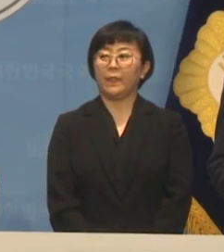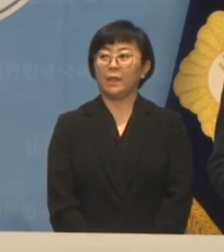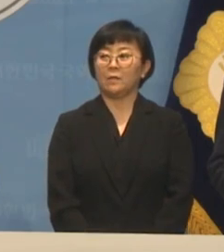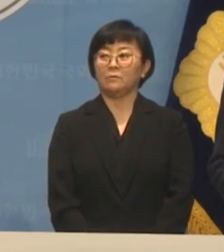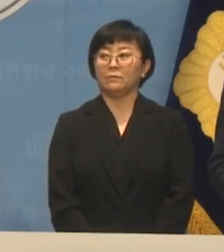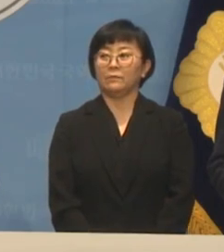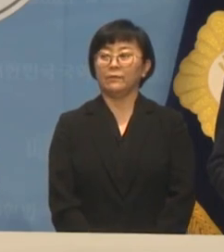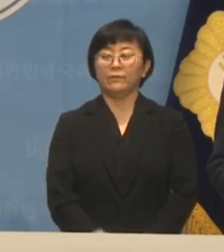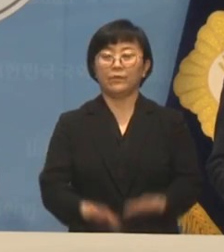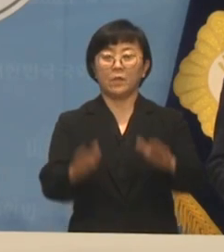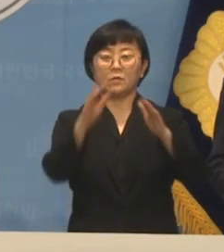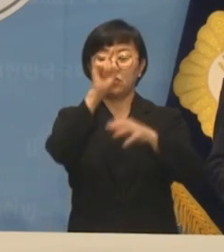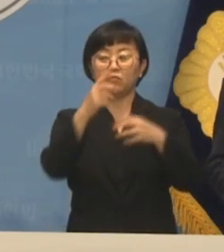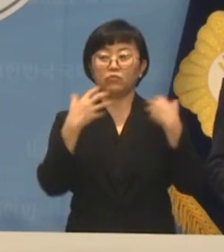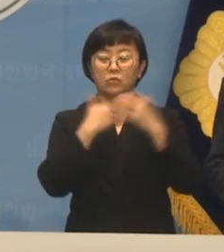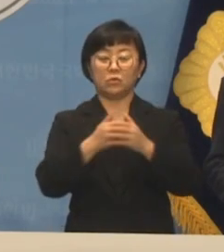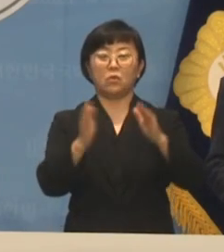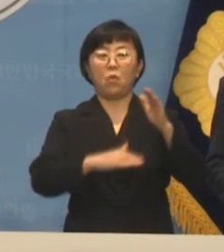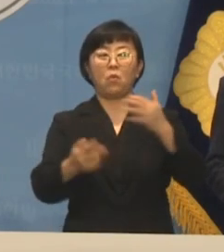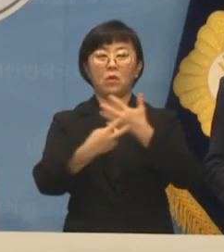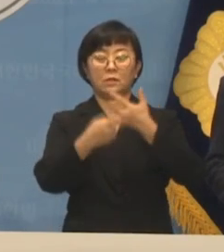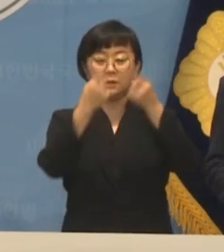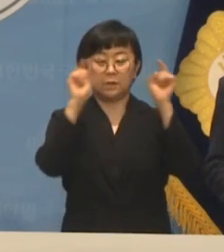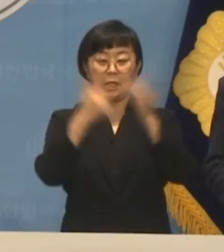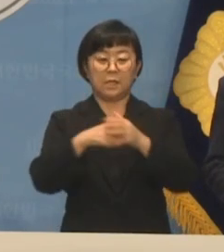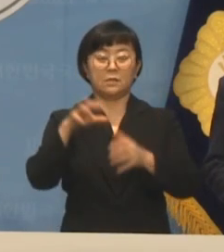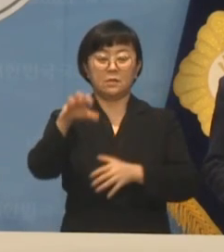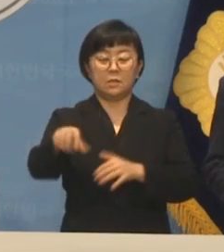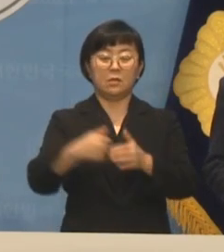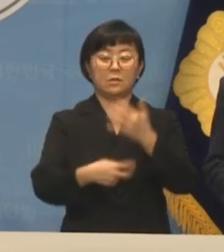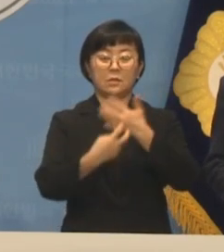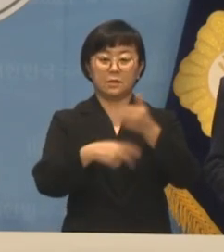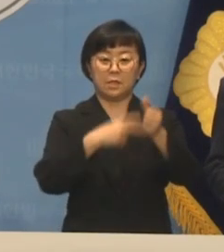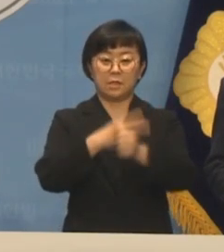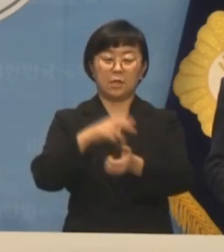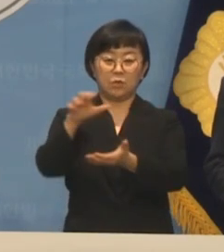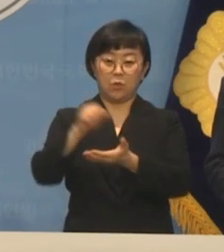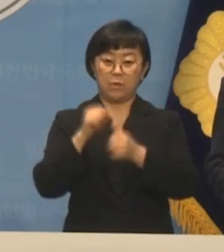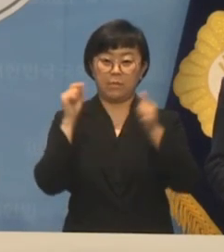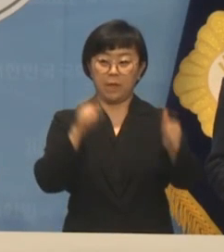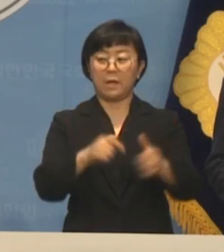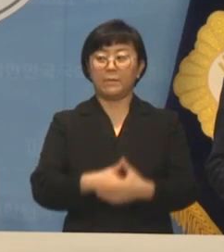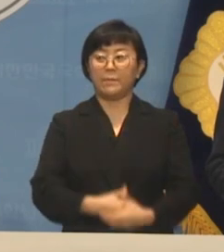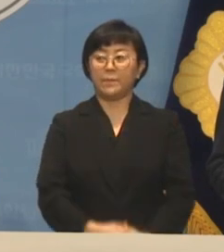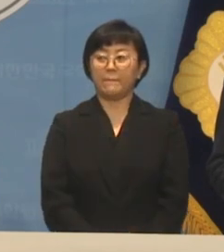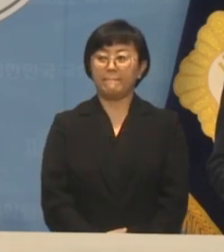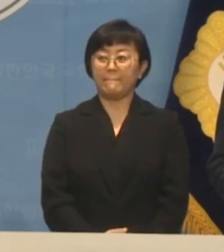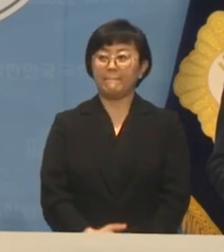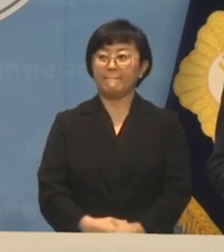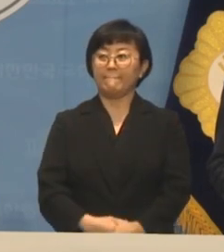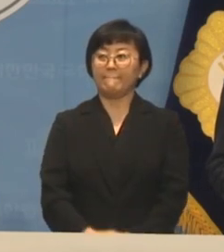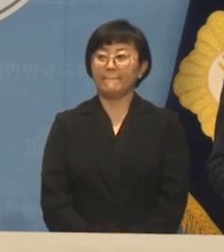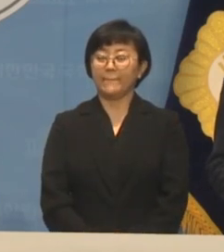처리하라. 정부는 공공의대와 지역의사제 즉시 도입하라.